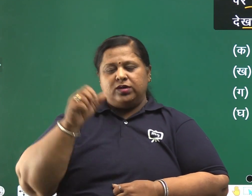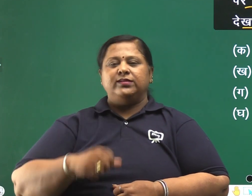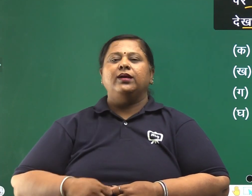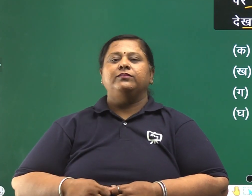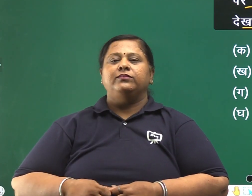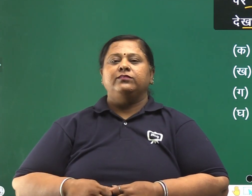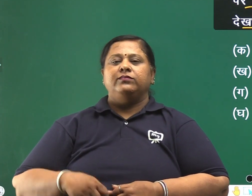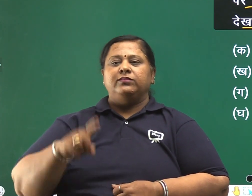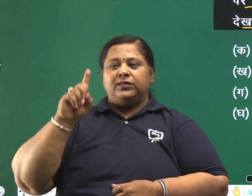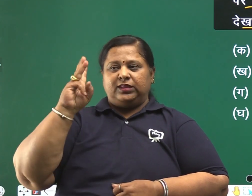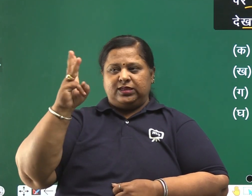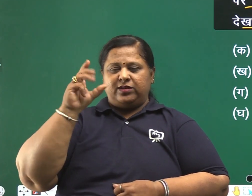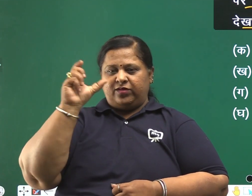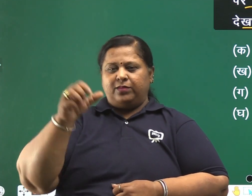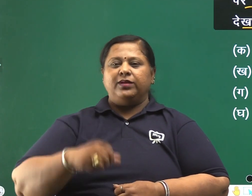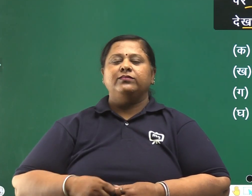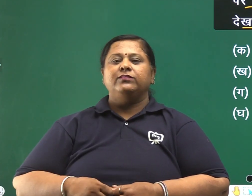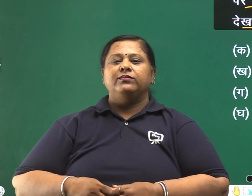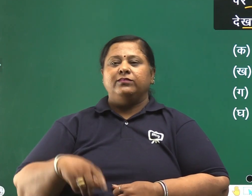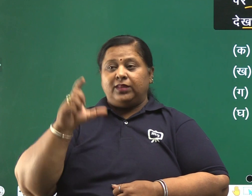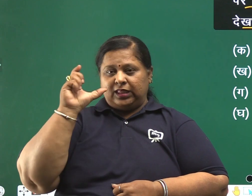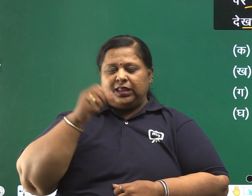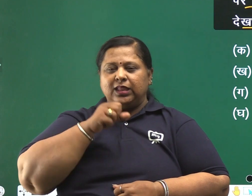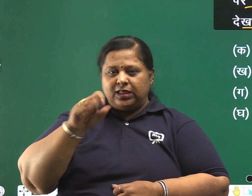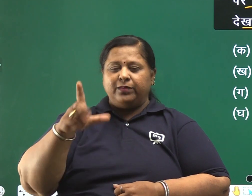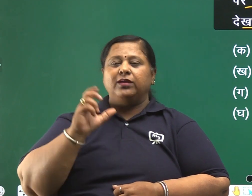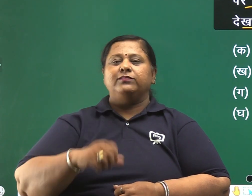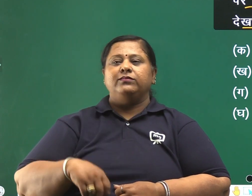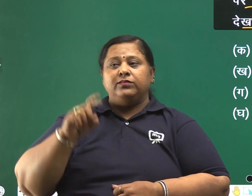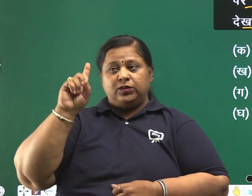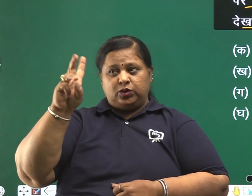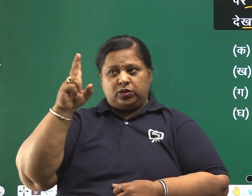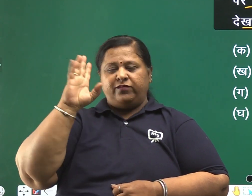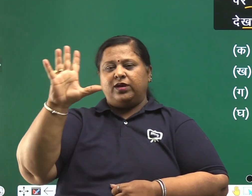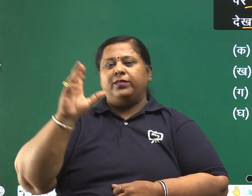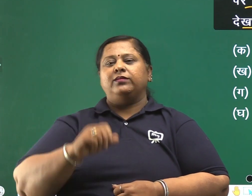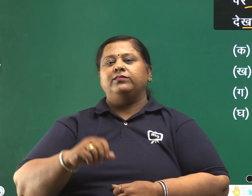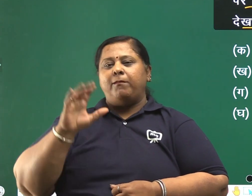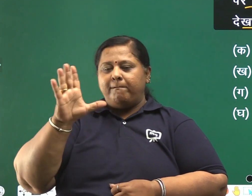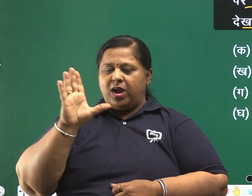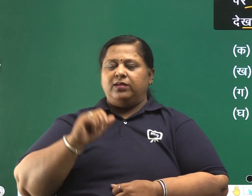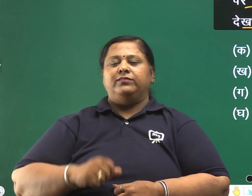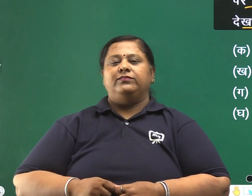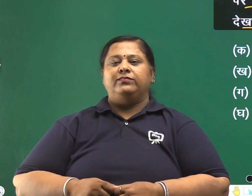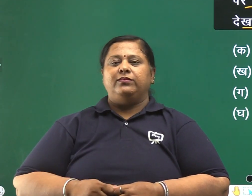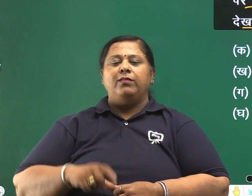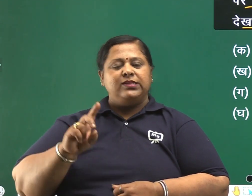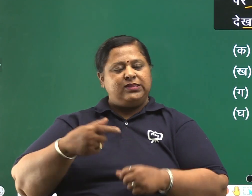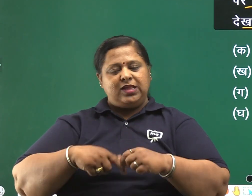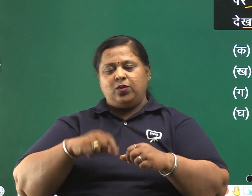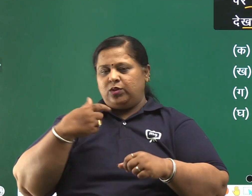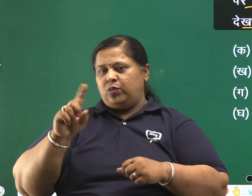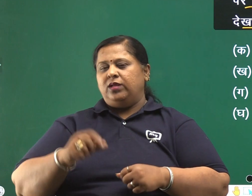साहब, तीसरा विकल्प है दादी माँ और चौथा विकल्प है माँ। सही उत्तर